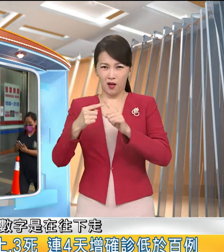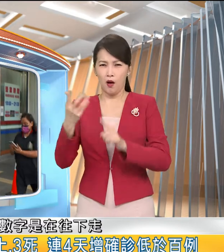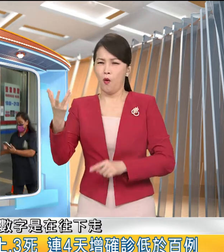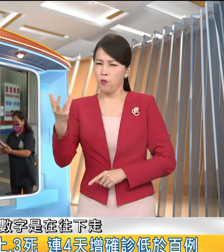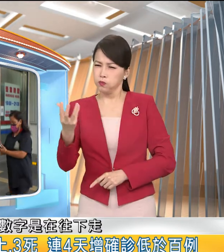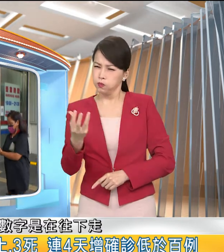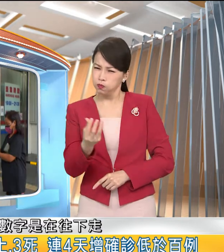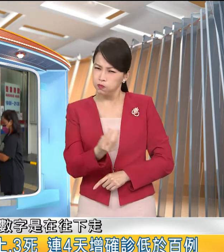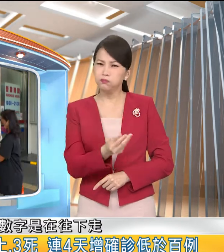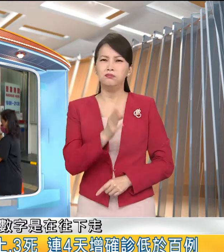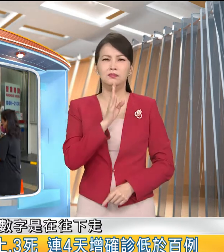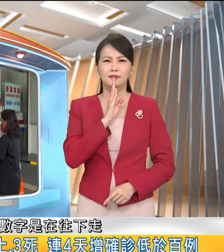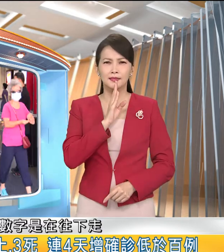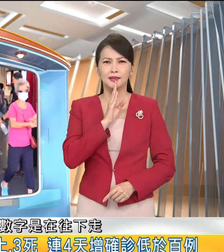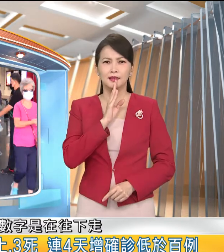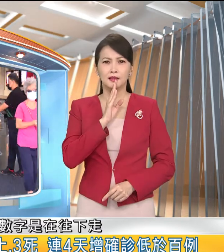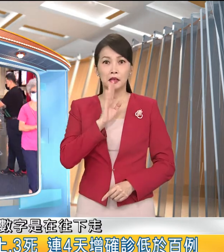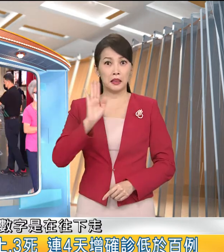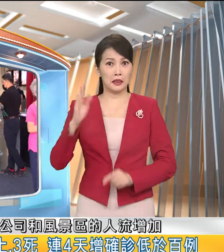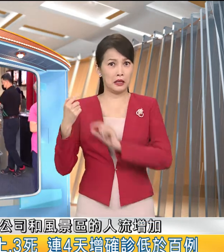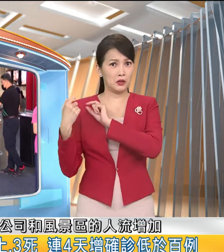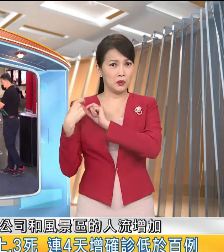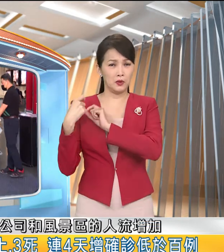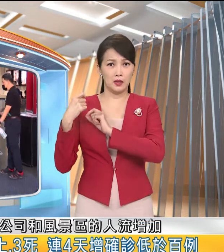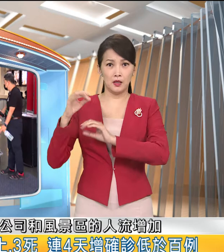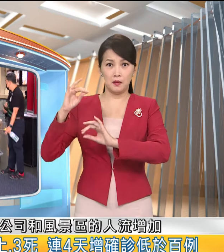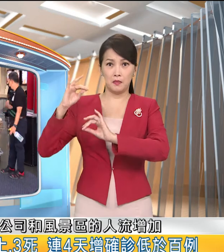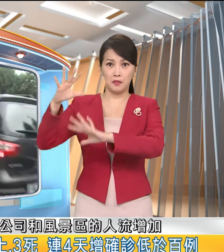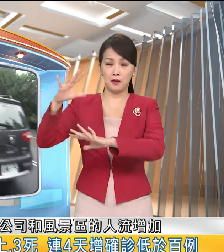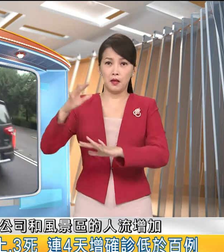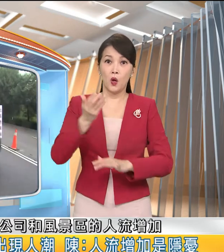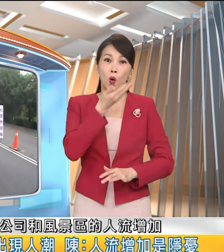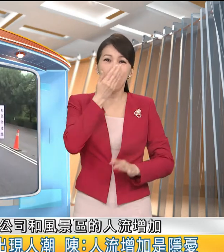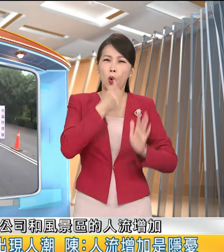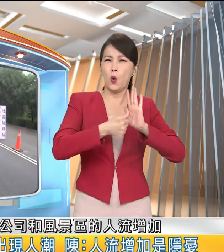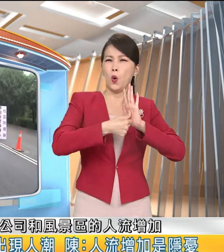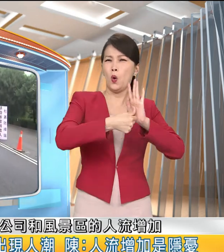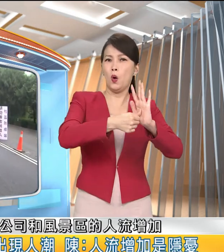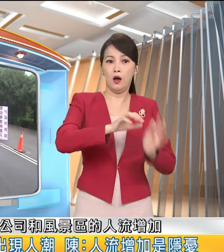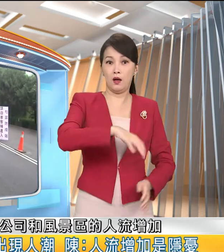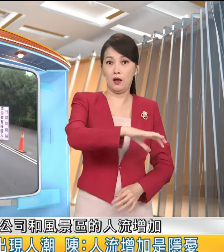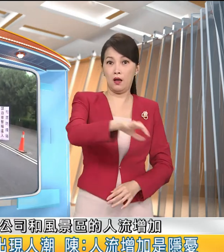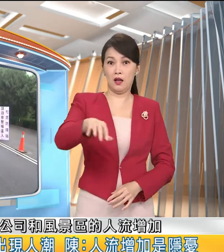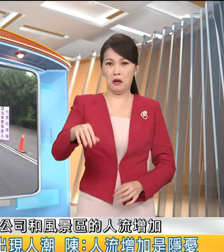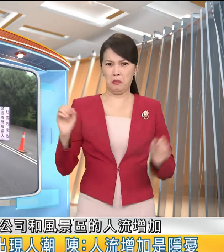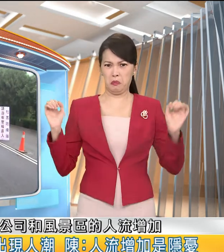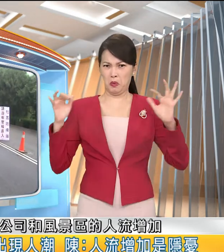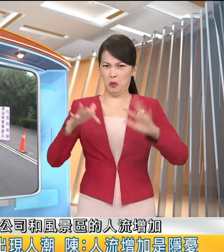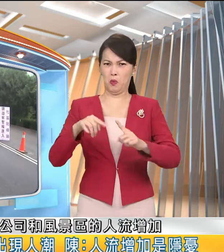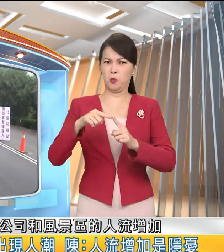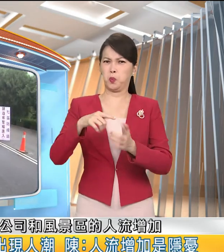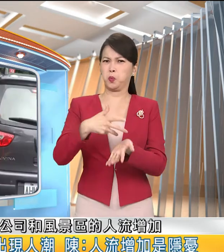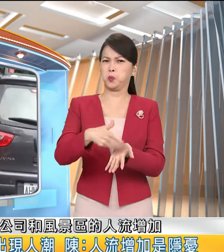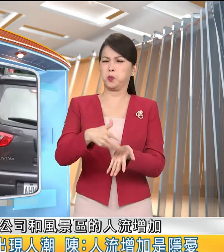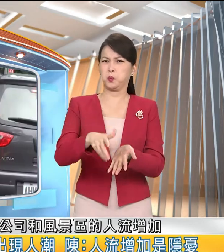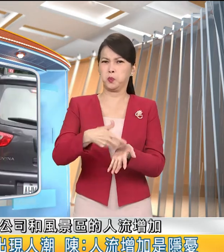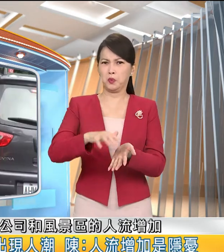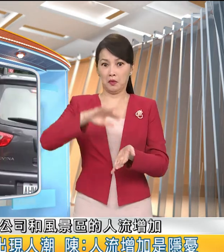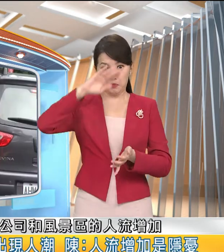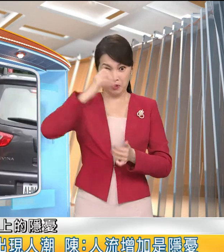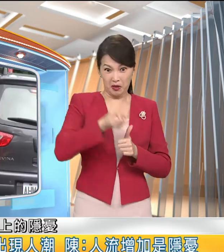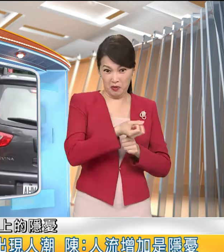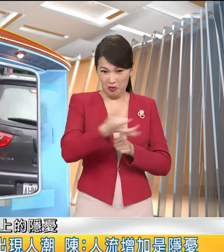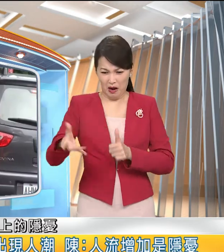体的病例数字是在往下走，但是最近百货公司和风景区的人流增